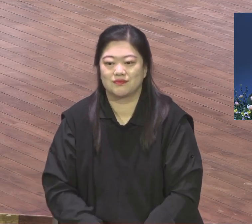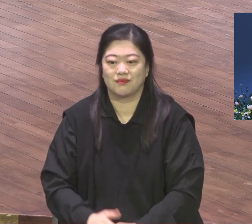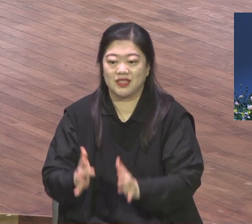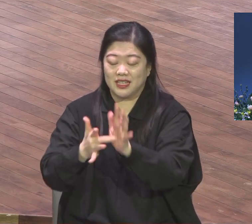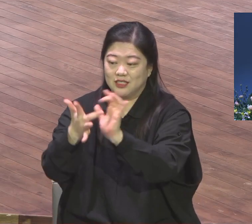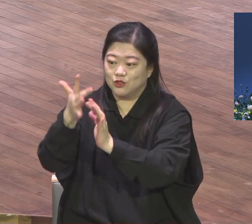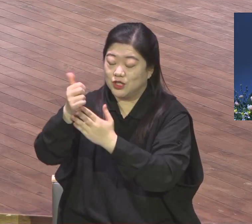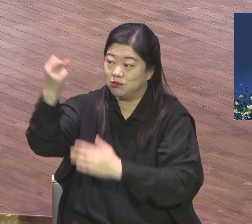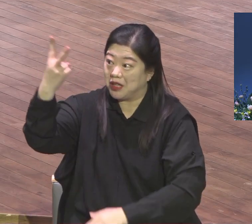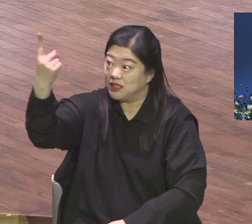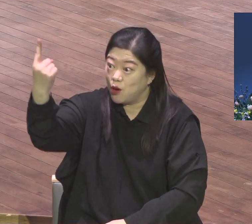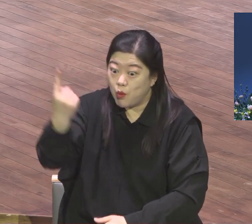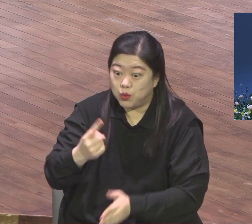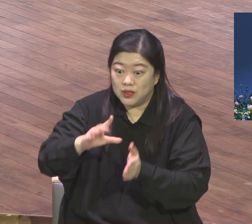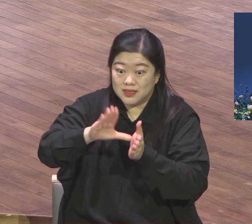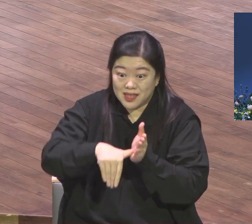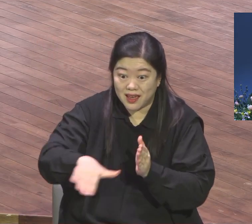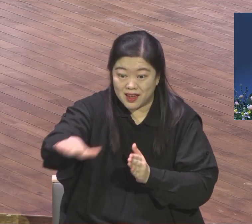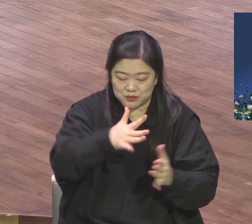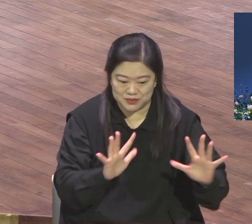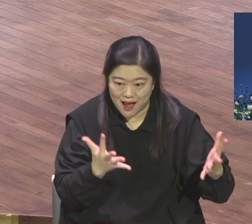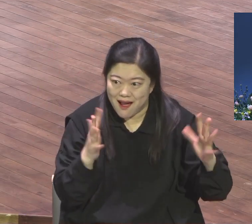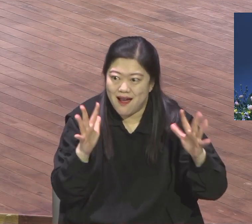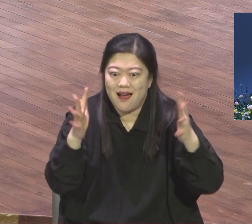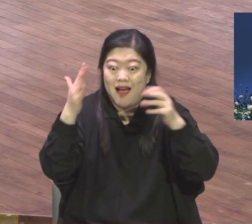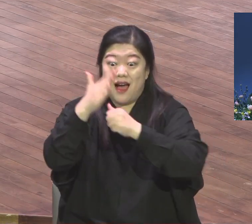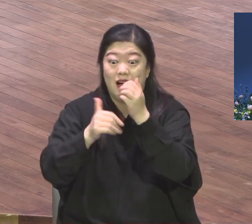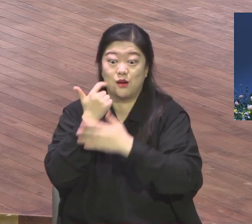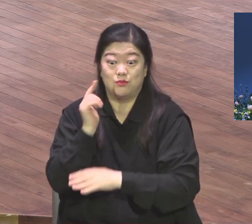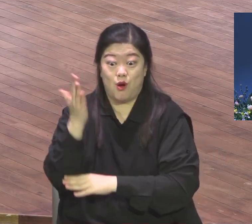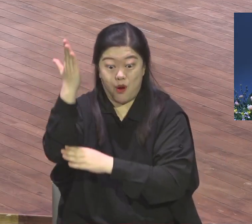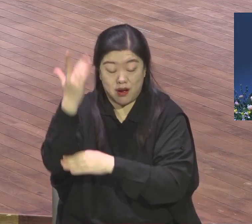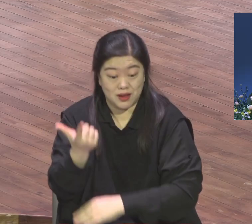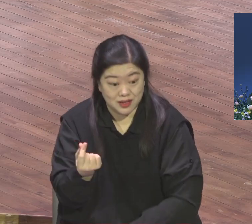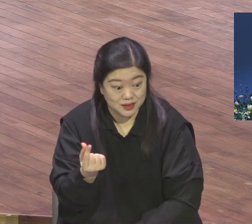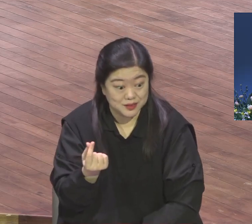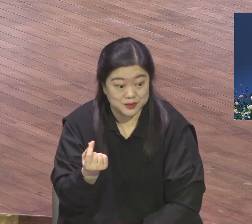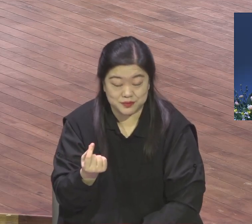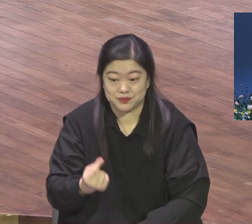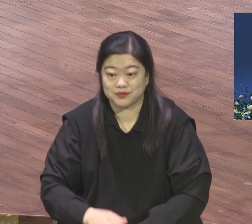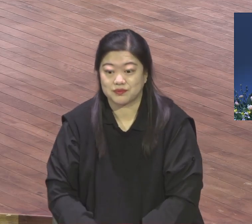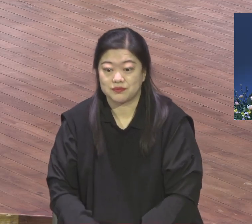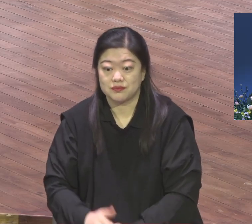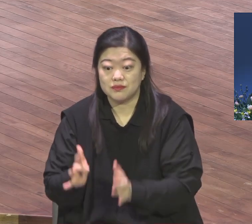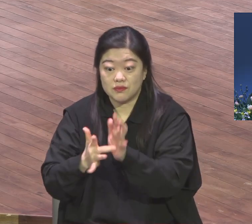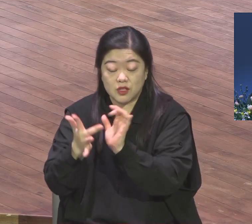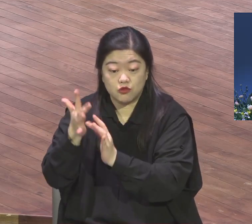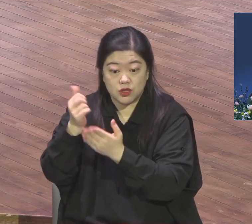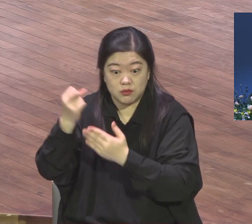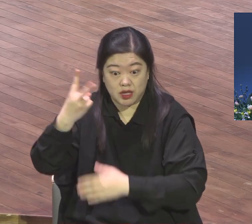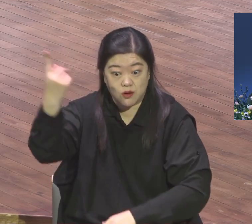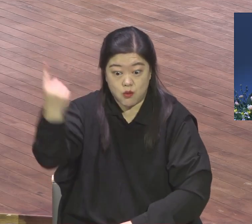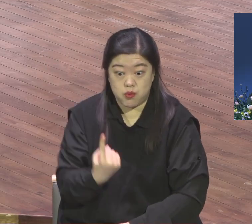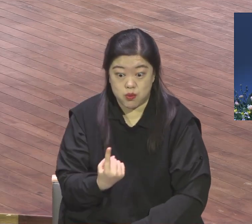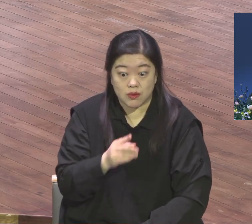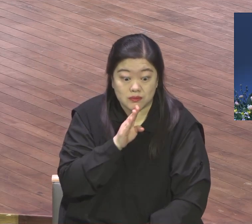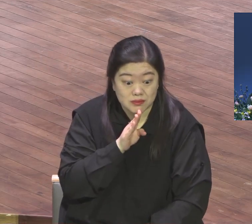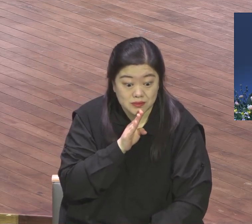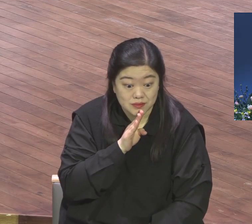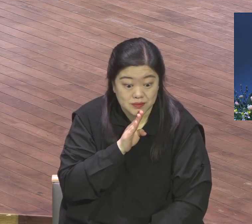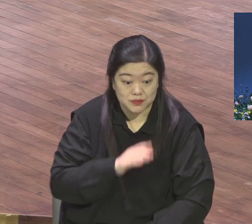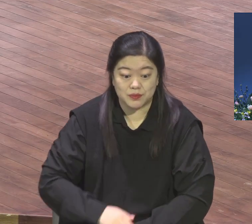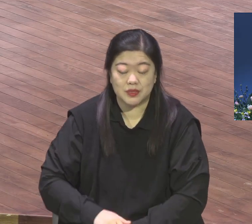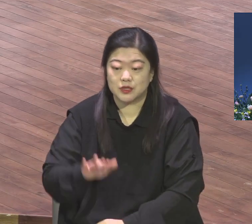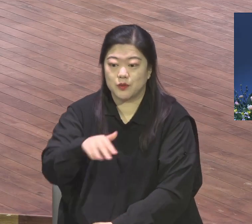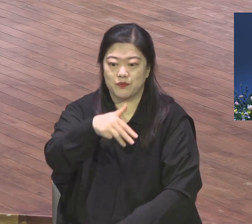예수님 다시 오실 때 하나님께 영광. 예수님 다시 오십니다. 예, 그래 초대교회는